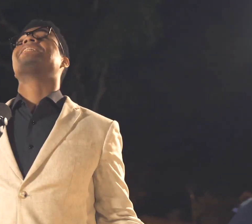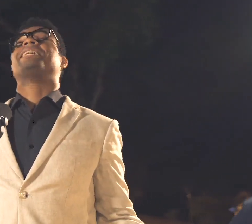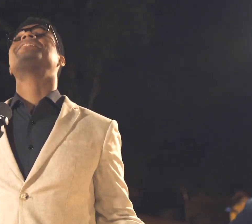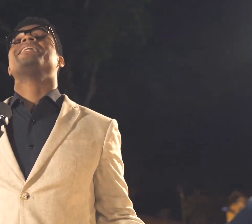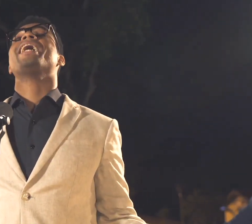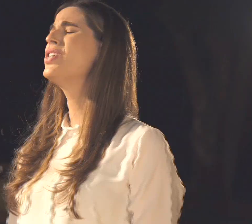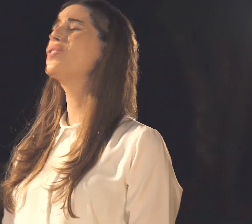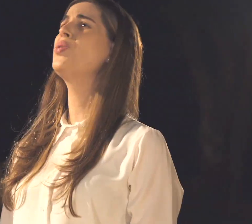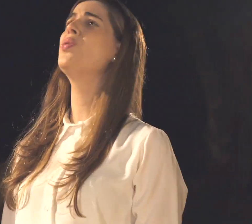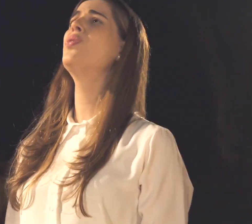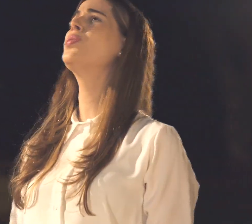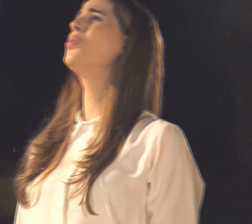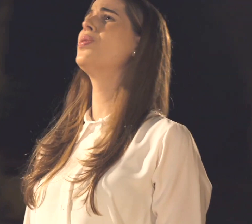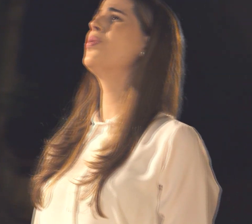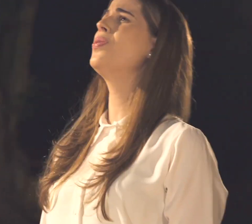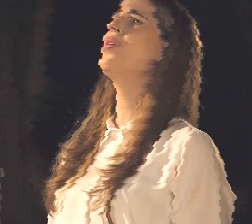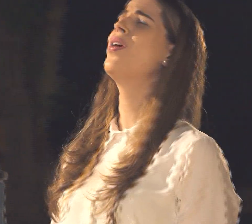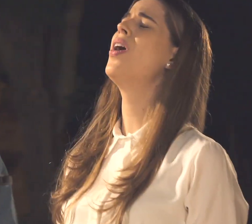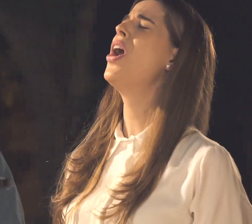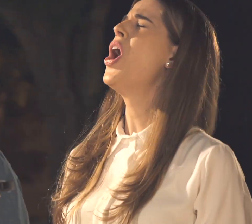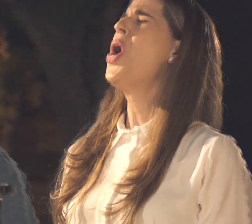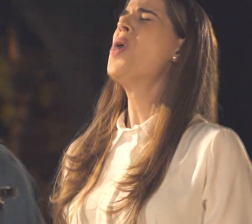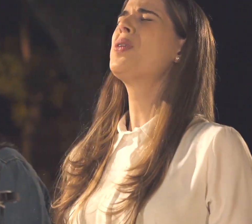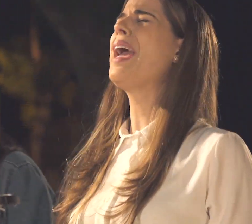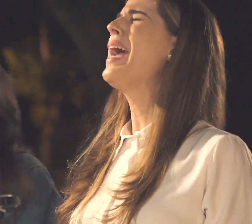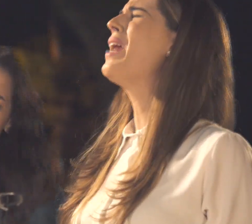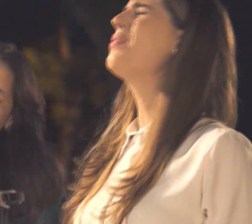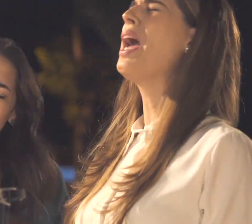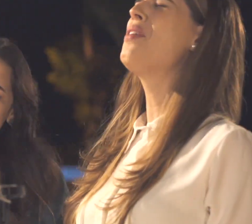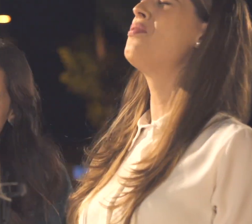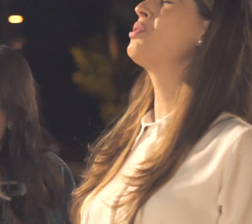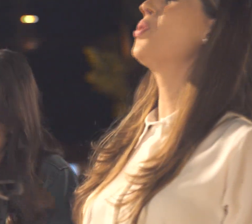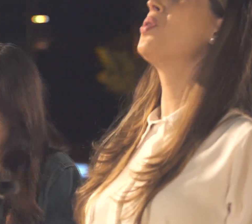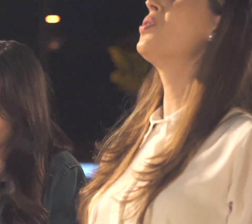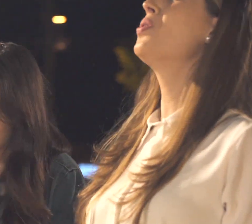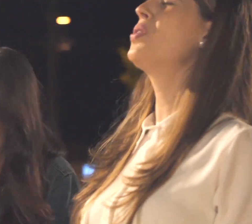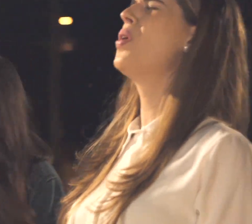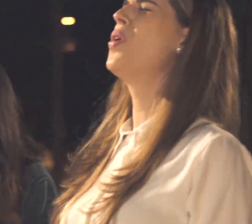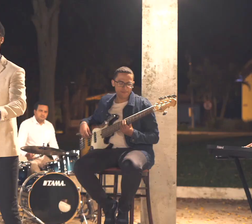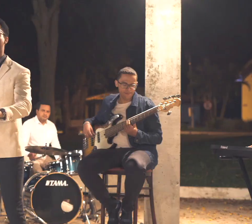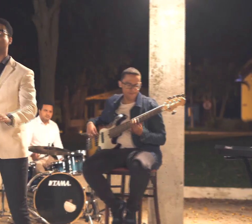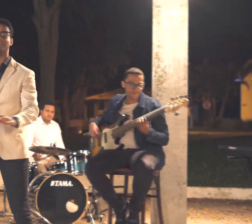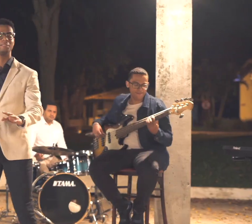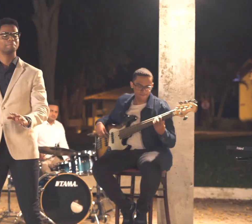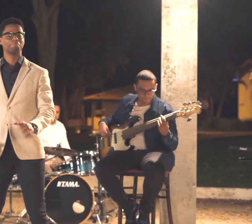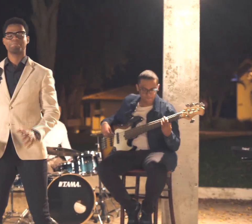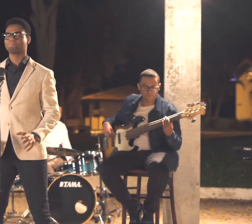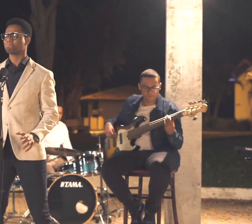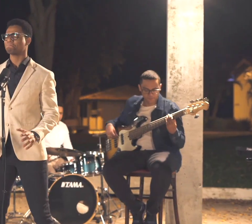É esquecer de tudo o que não tem futuro,